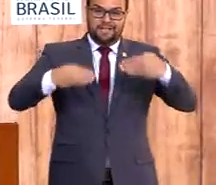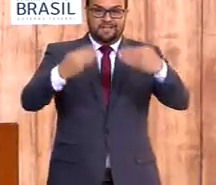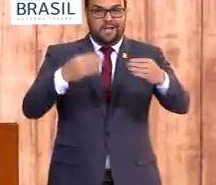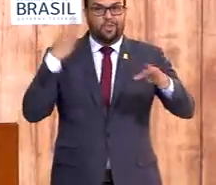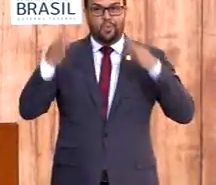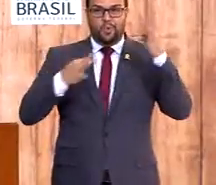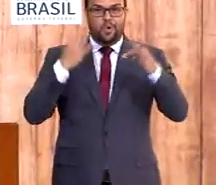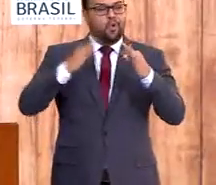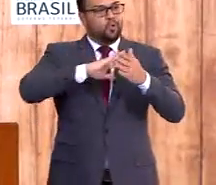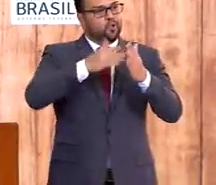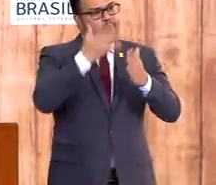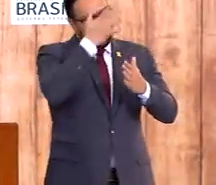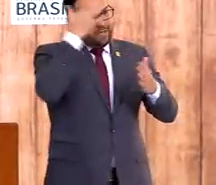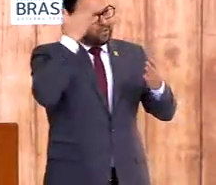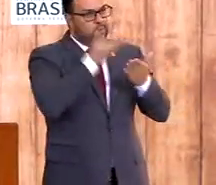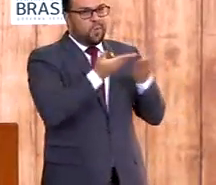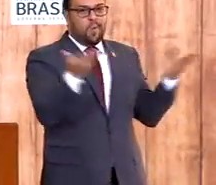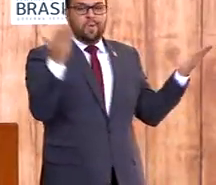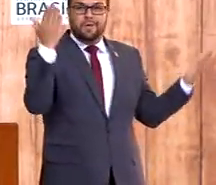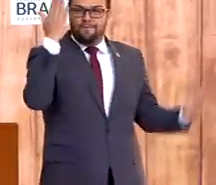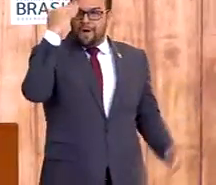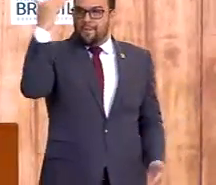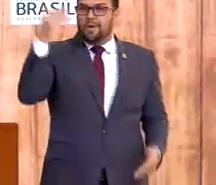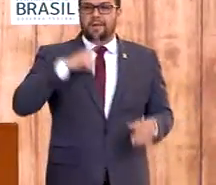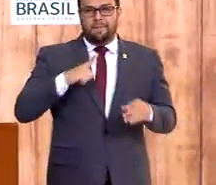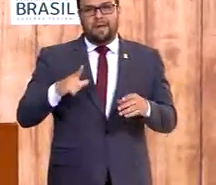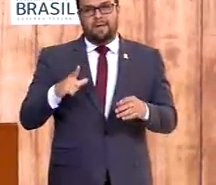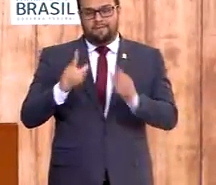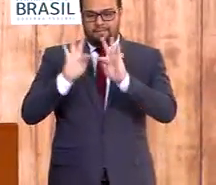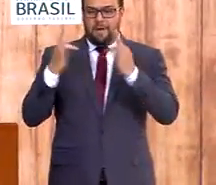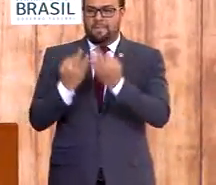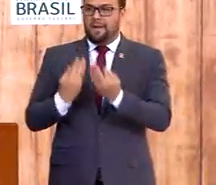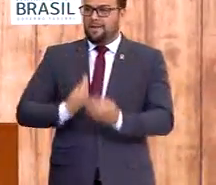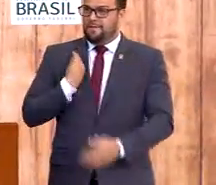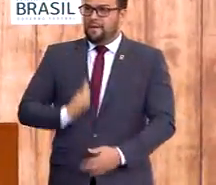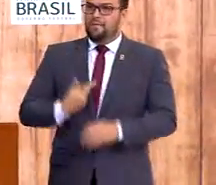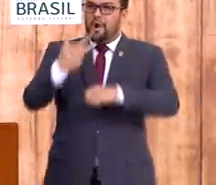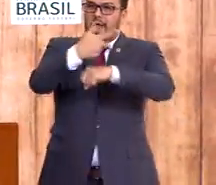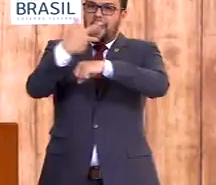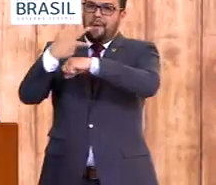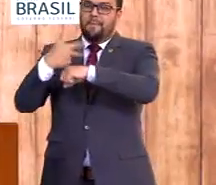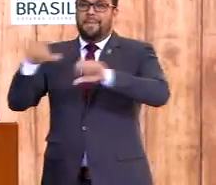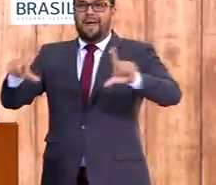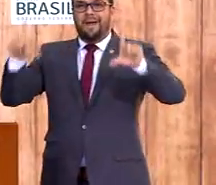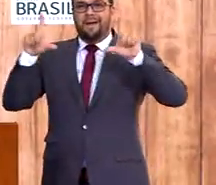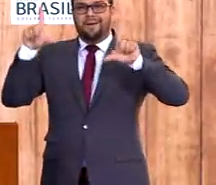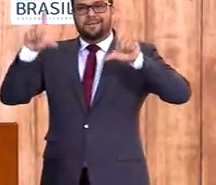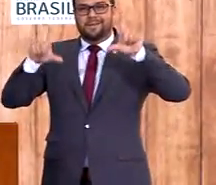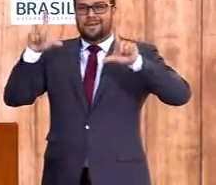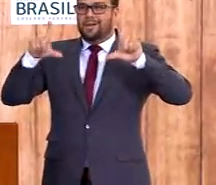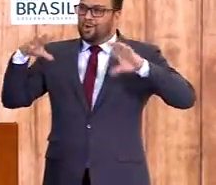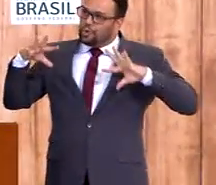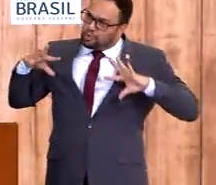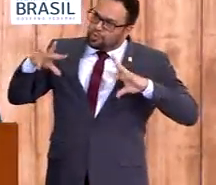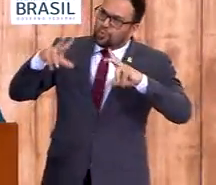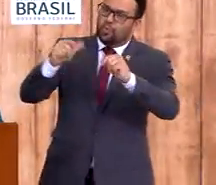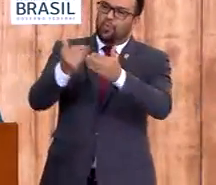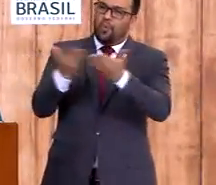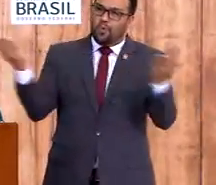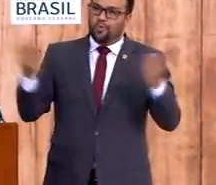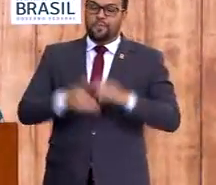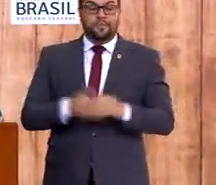com a presença e os familiares presentes imprensa senhoras e senhores hoje